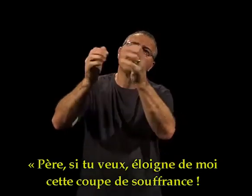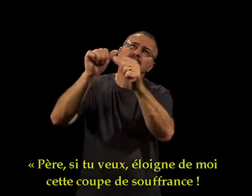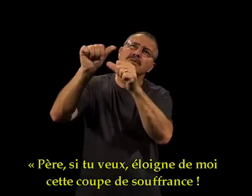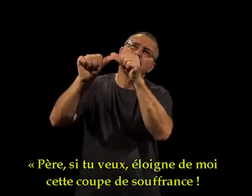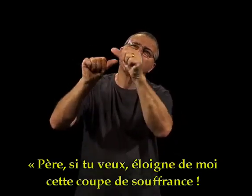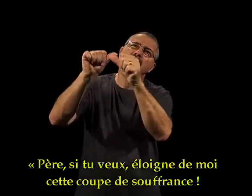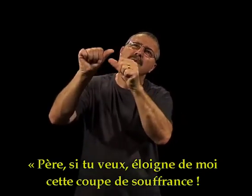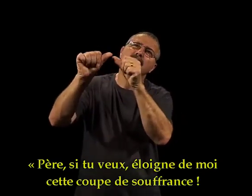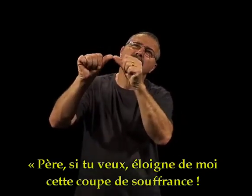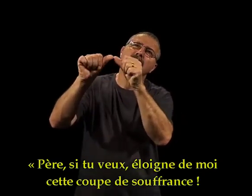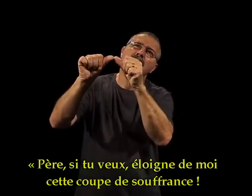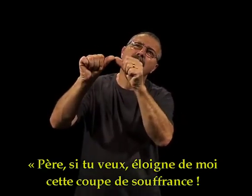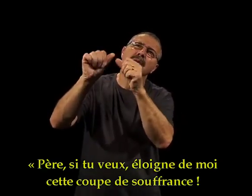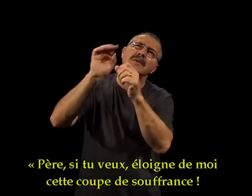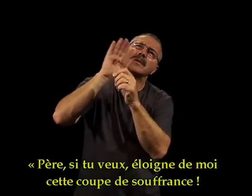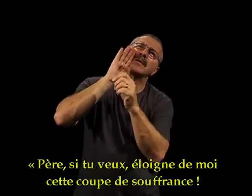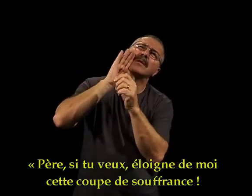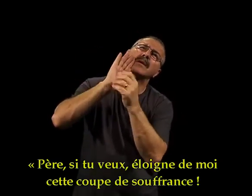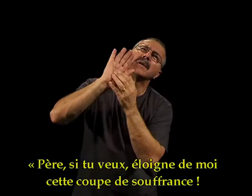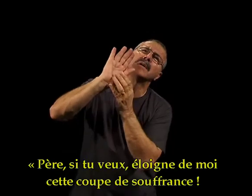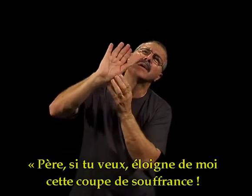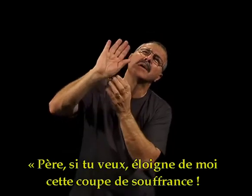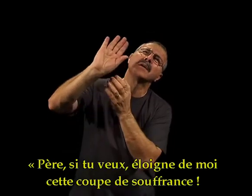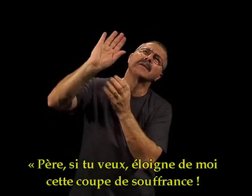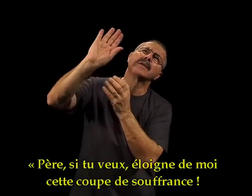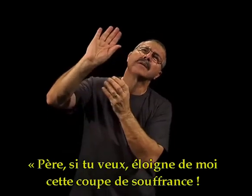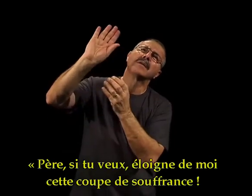veux, éloigne de moi cette coupe de souffrance.